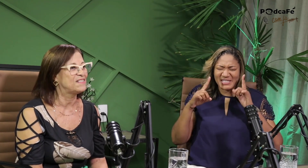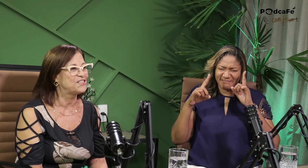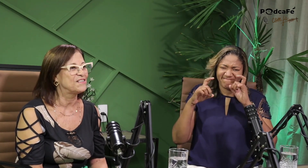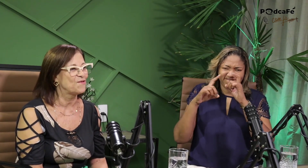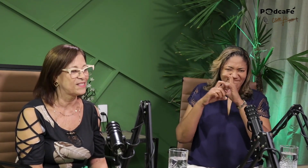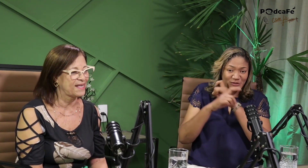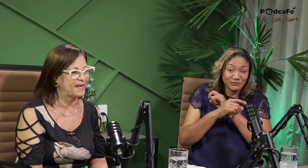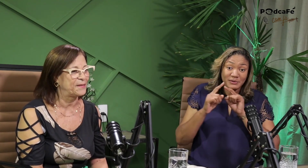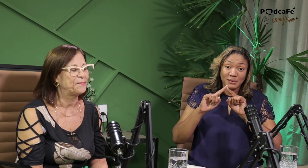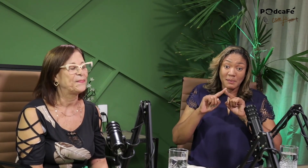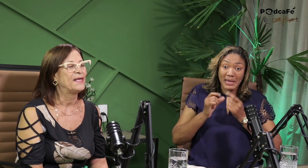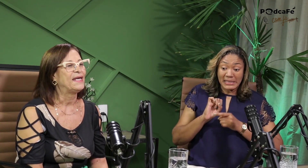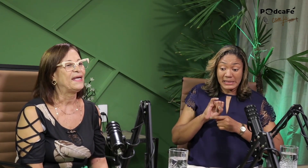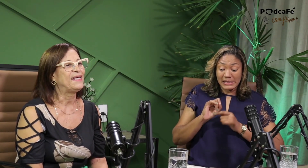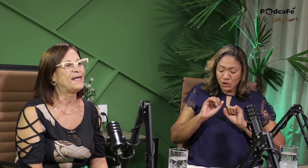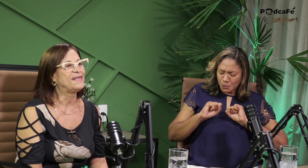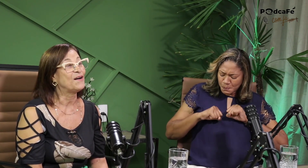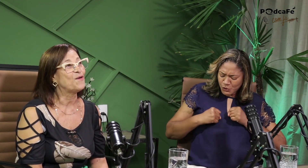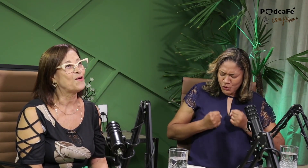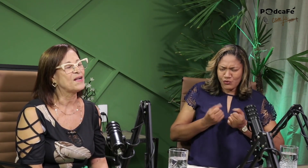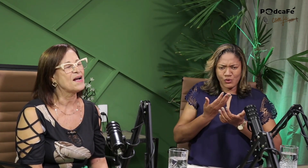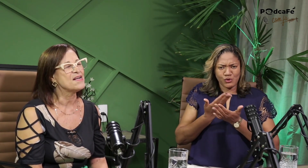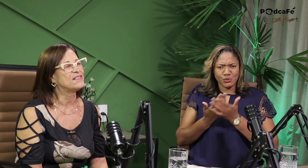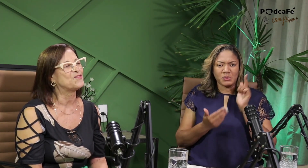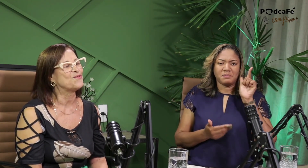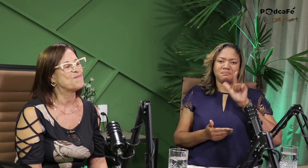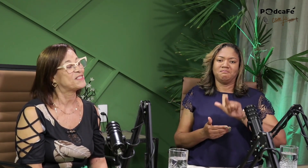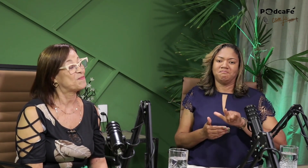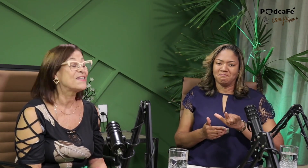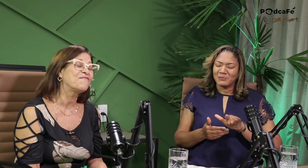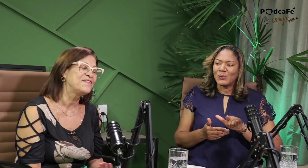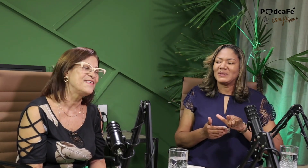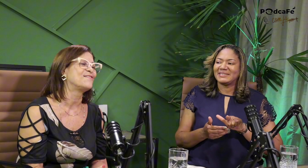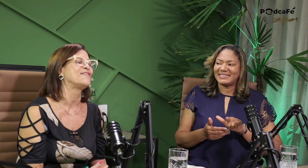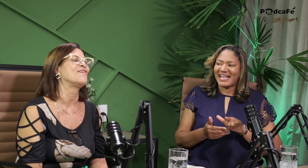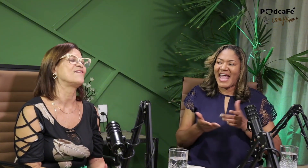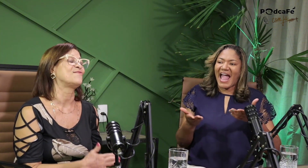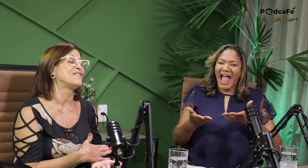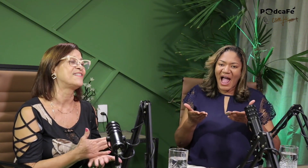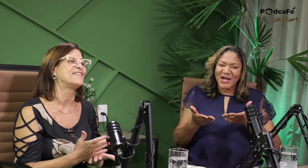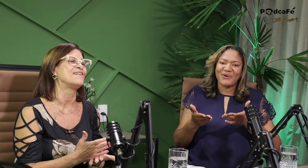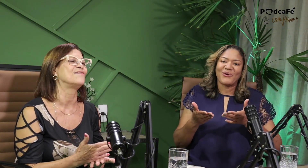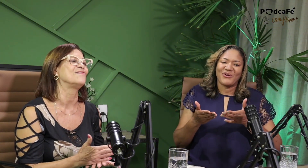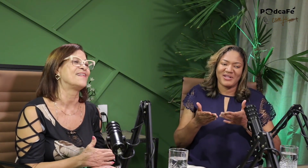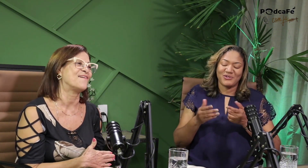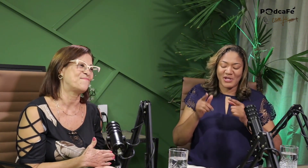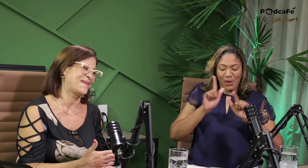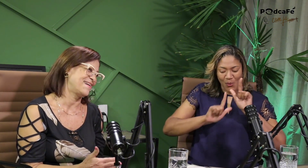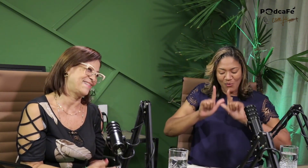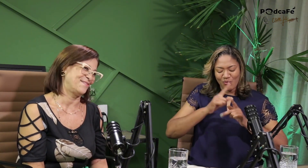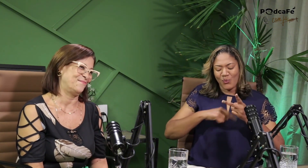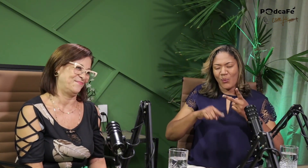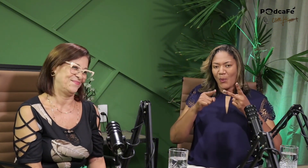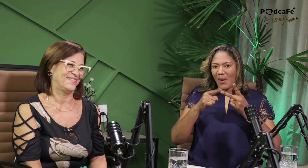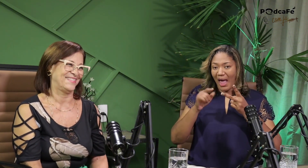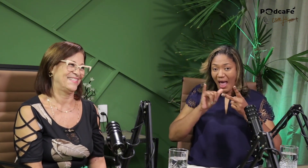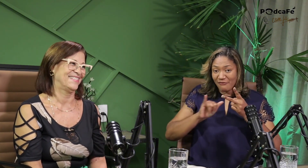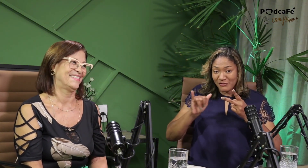estuda, a gente consegue. E aí agora passei para os avisos e agora estou iniciando na